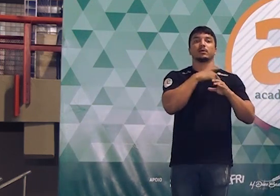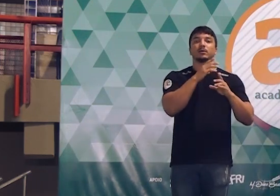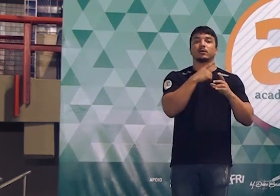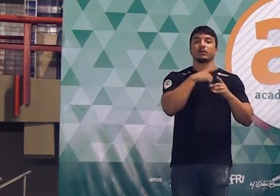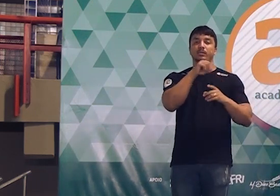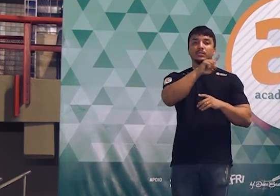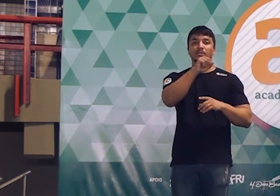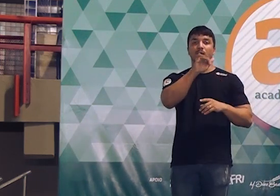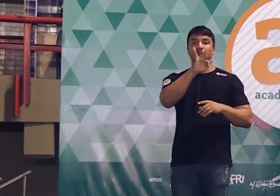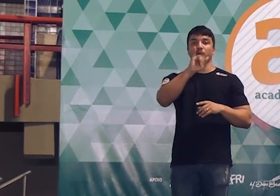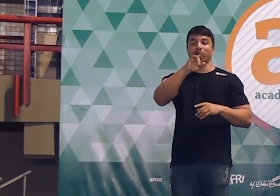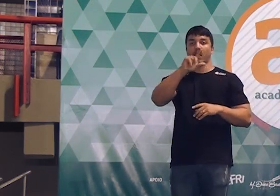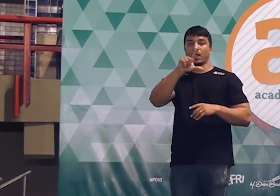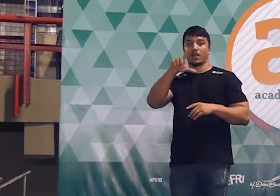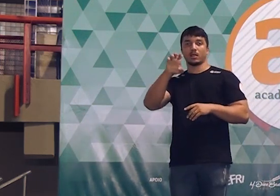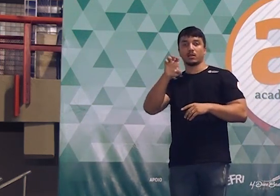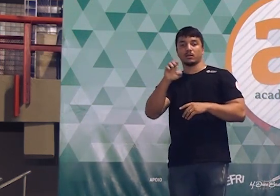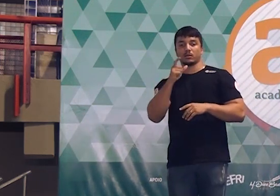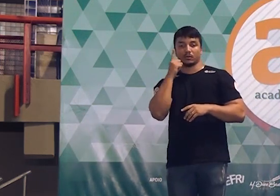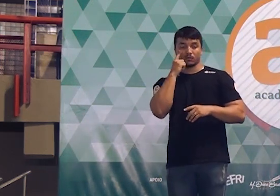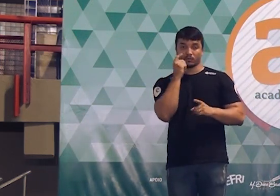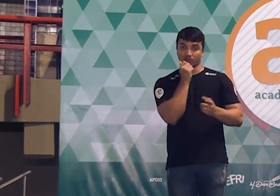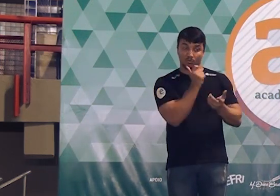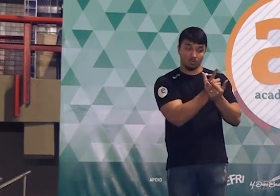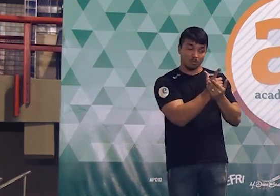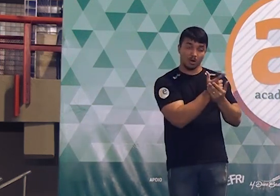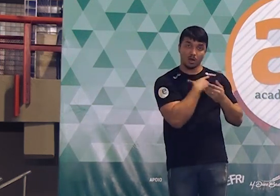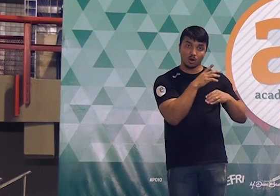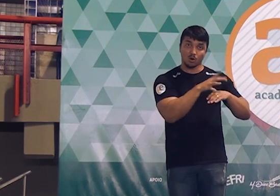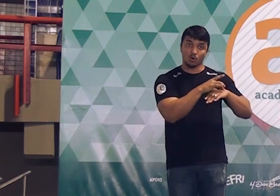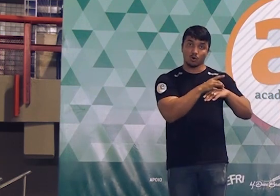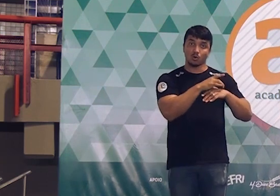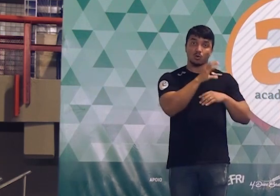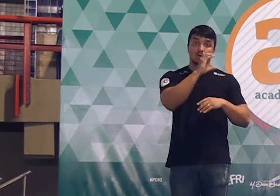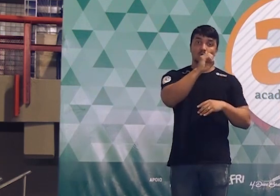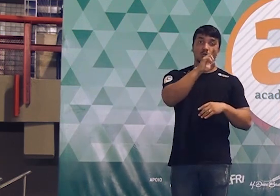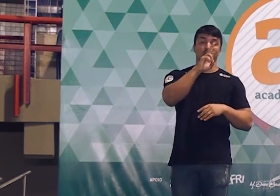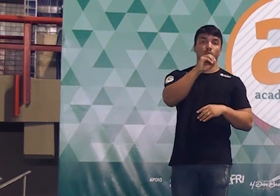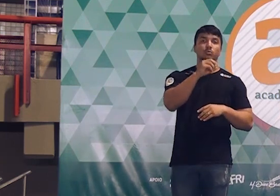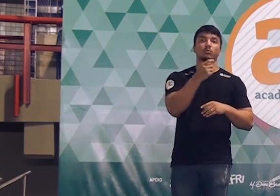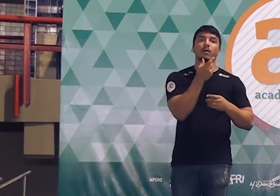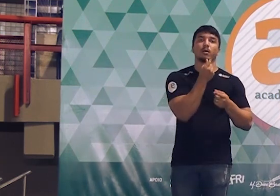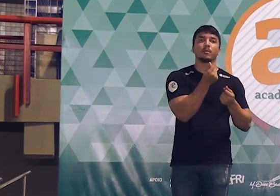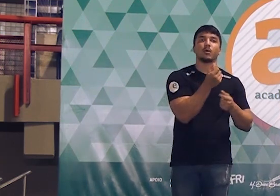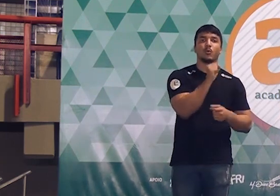Zé Firelli e vai comprar o diabo de uma sandália de couro. A negada quer cobrar